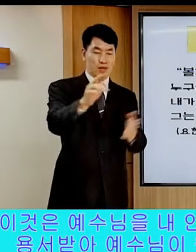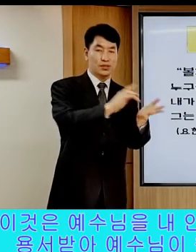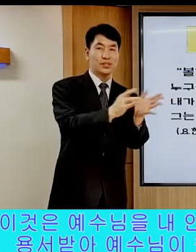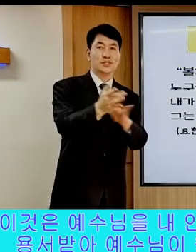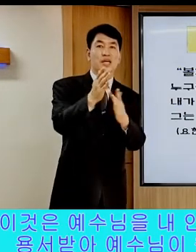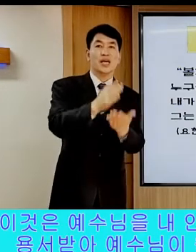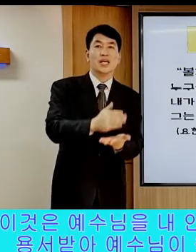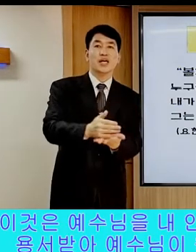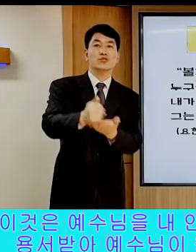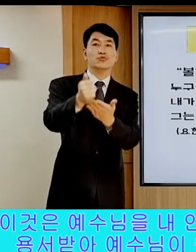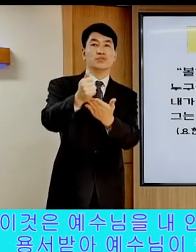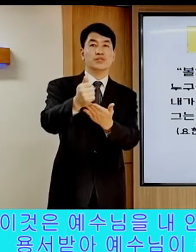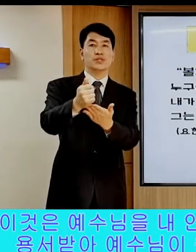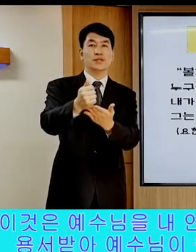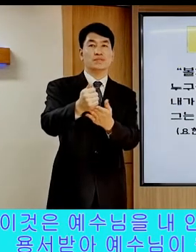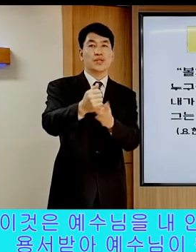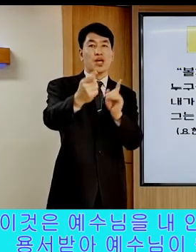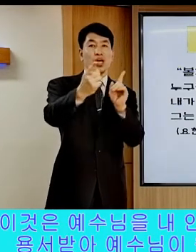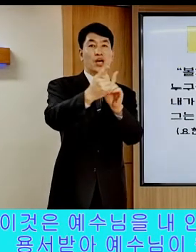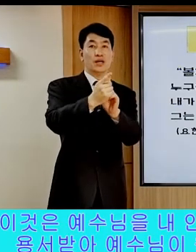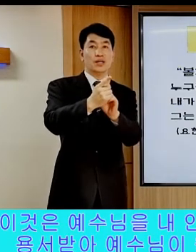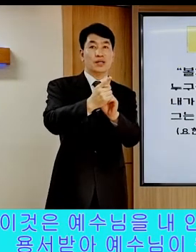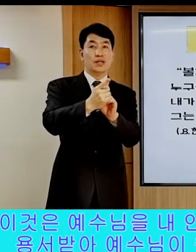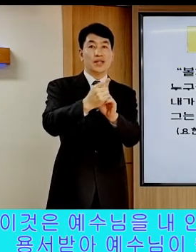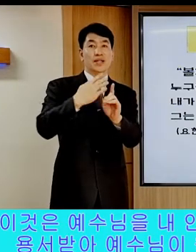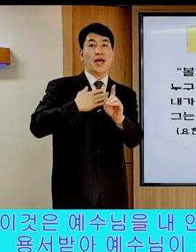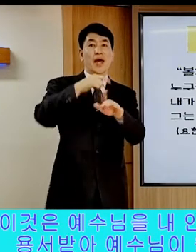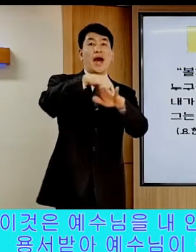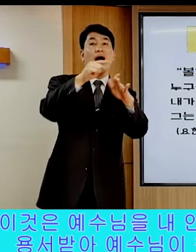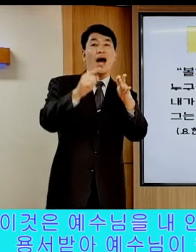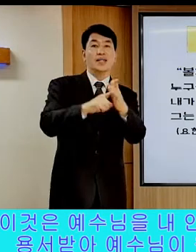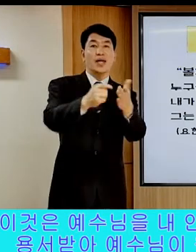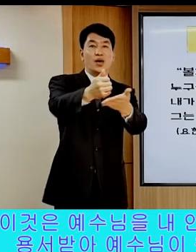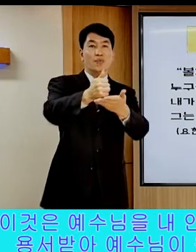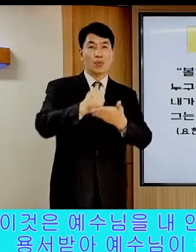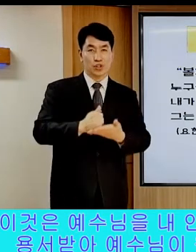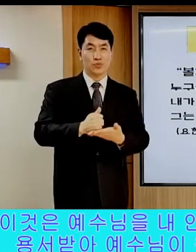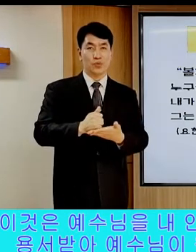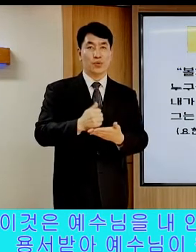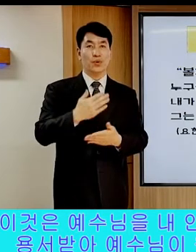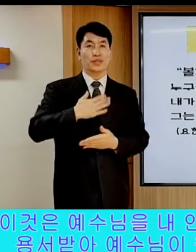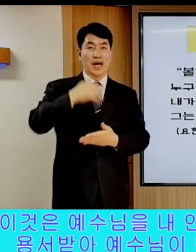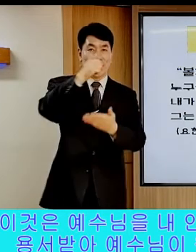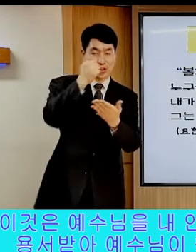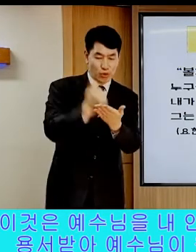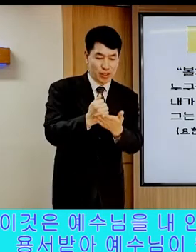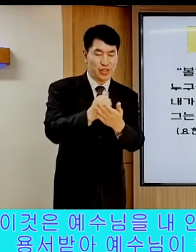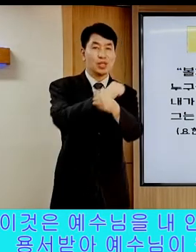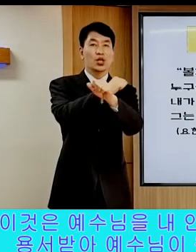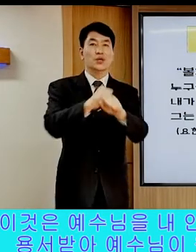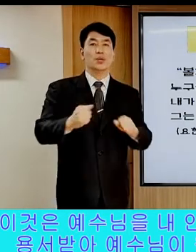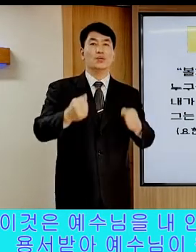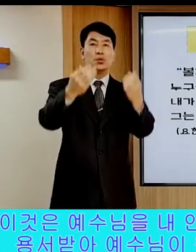그것은 예수님을 내 안에 모심으로 나의 죄를